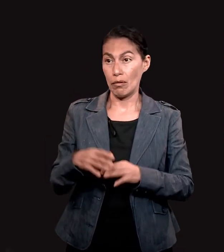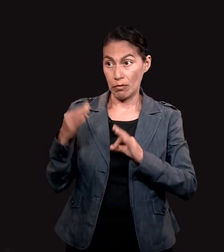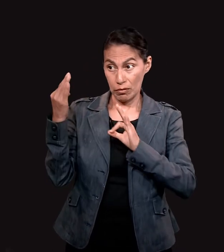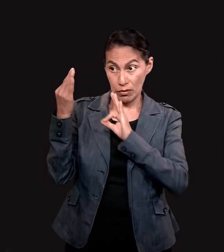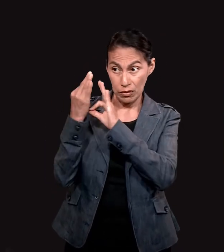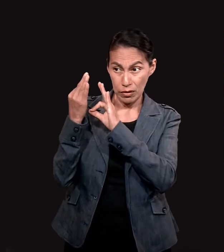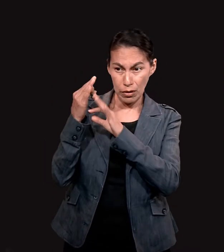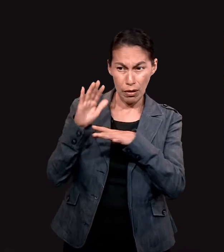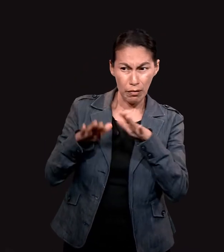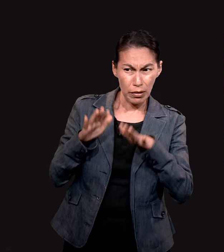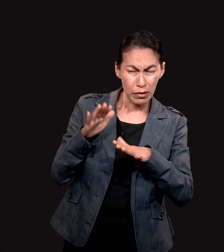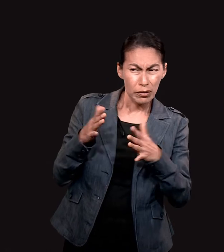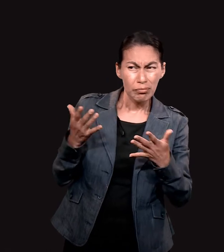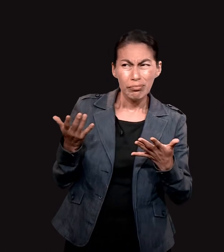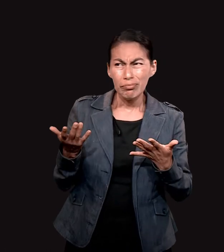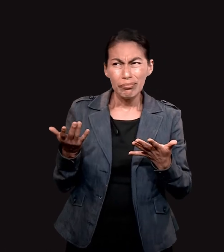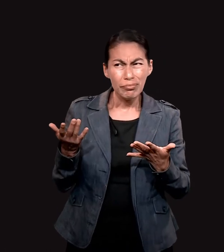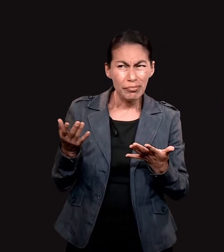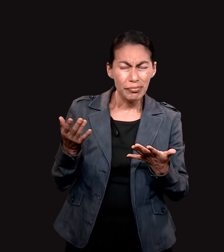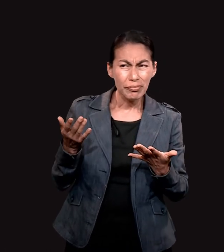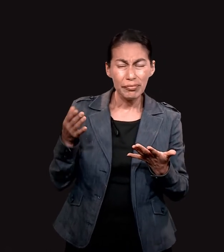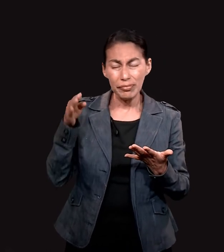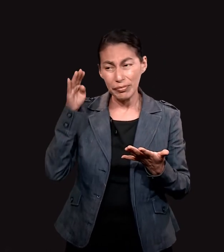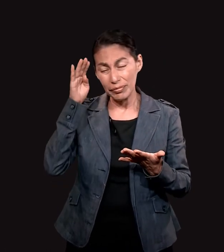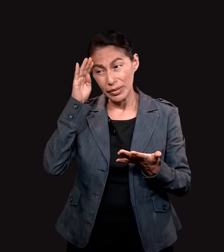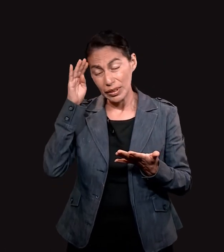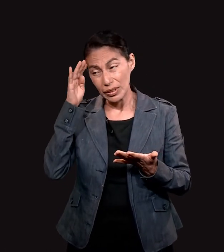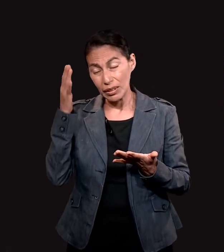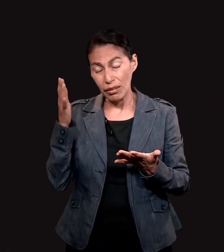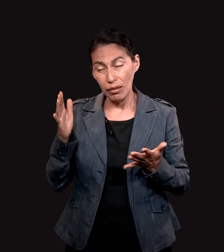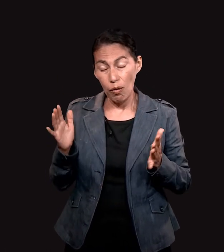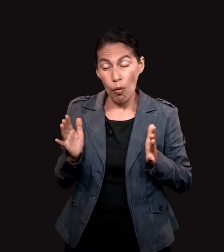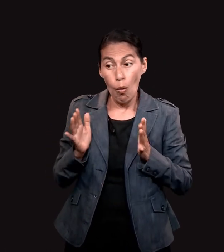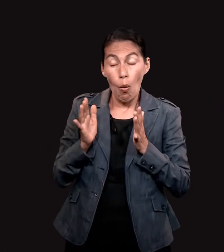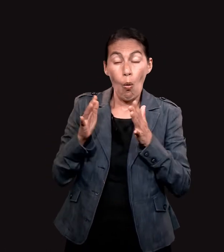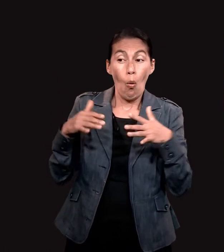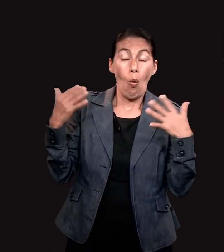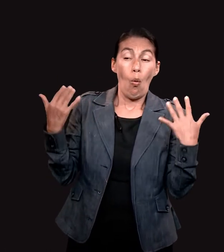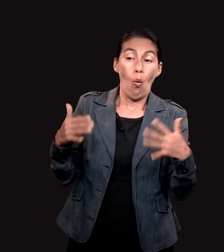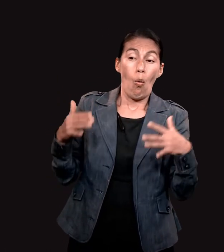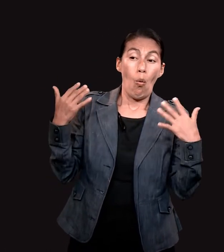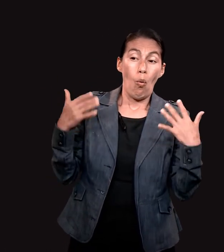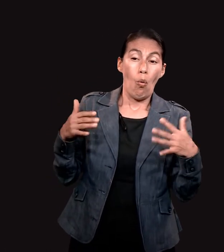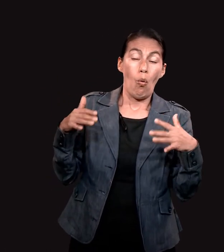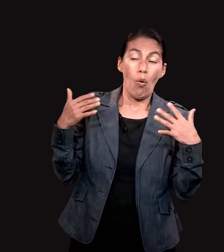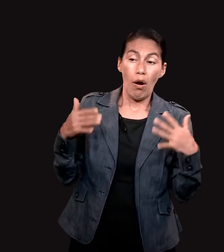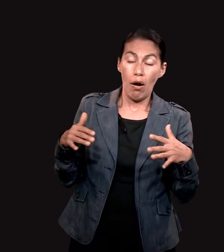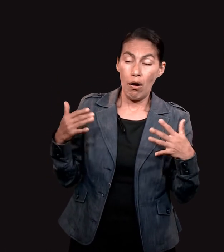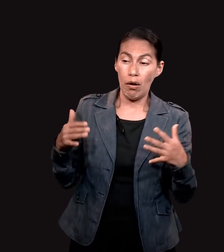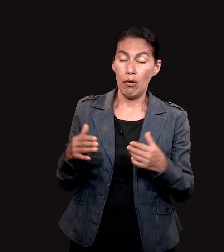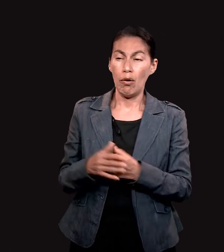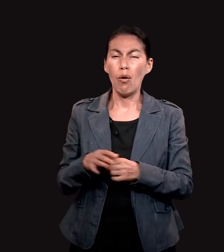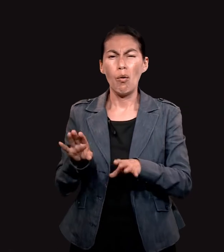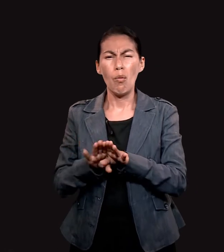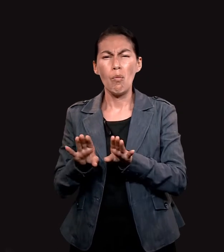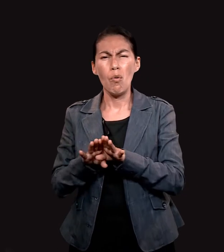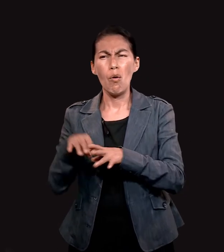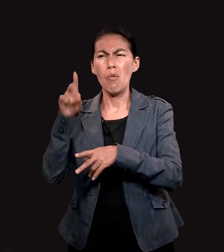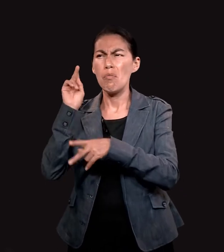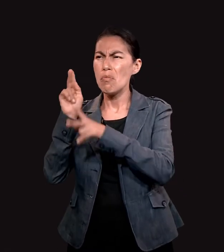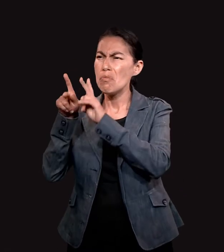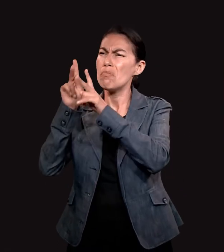que es, a veces uno puede llegar a decir o a maravillarse de cómo ella tiene un encuentro con